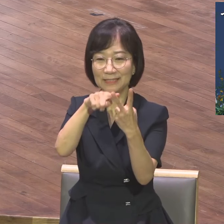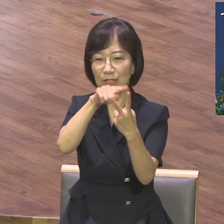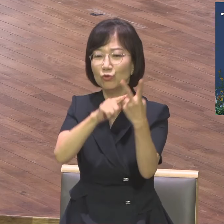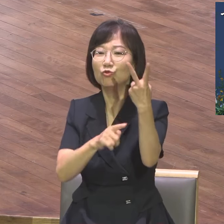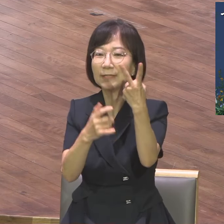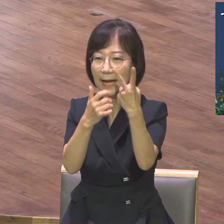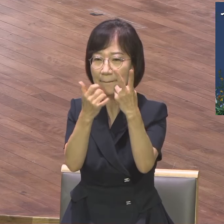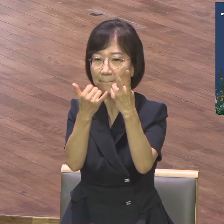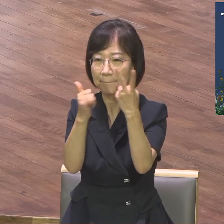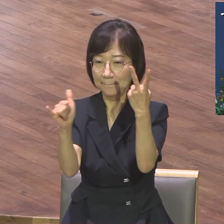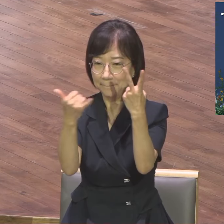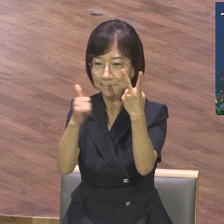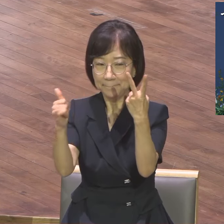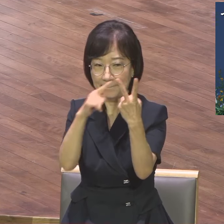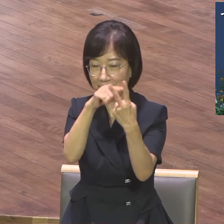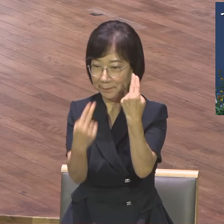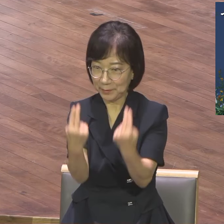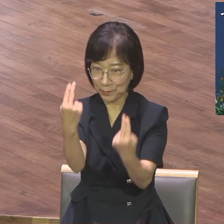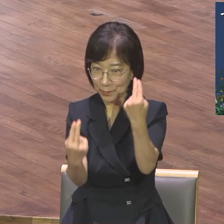똑같이